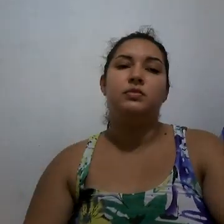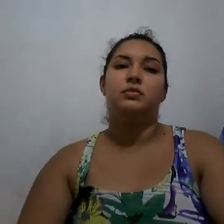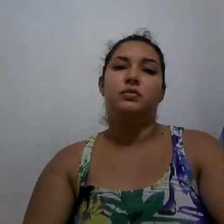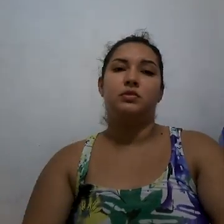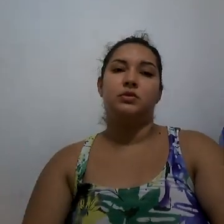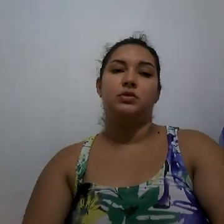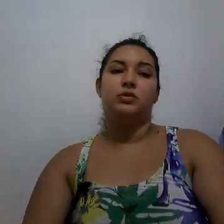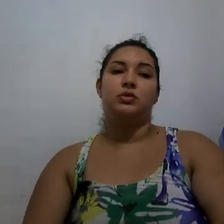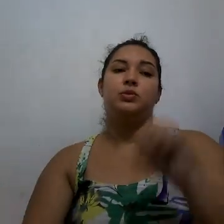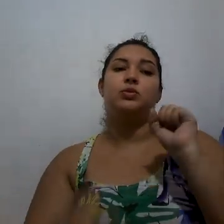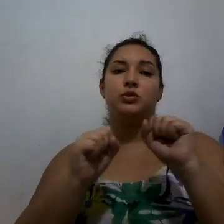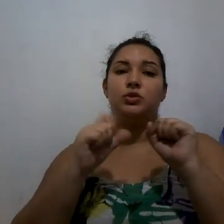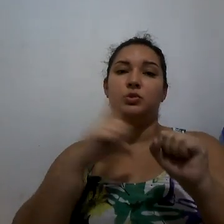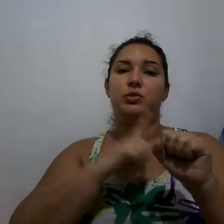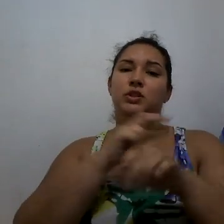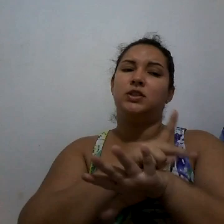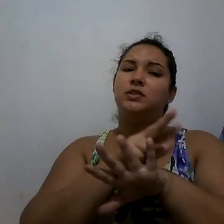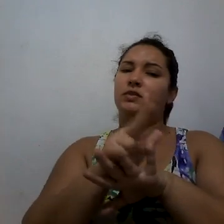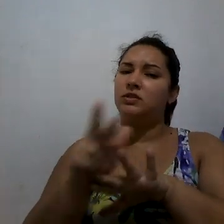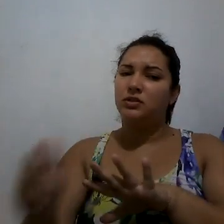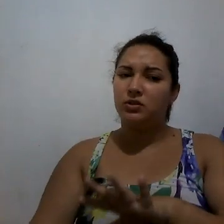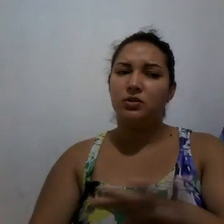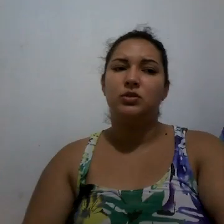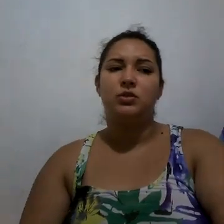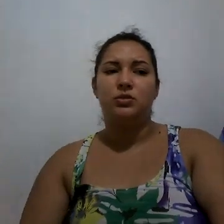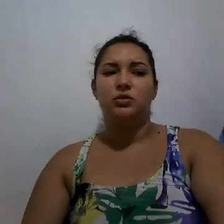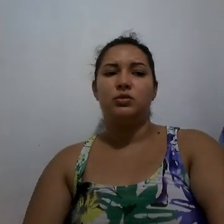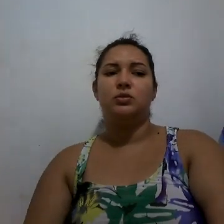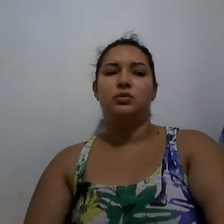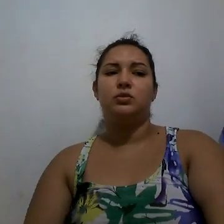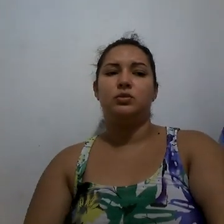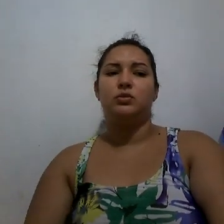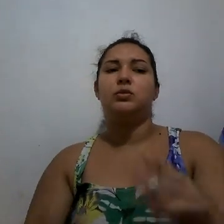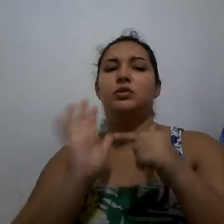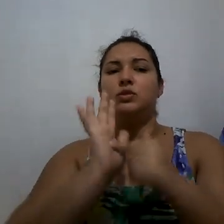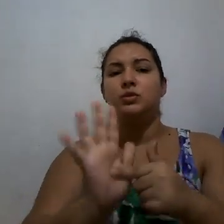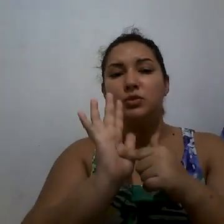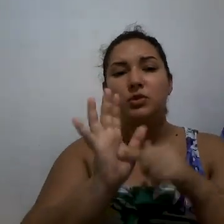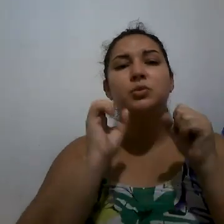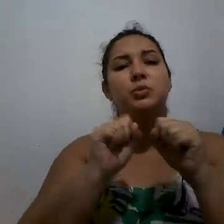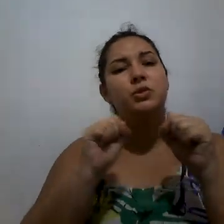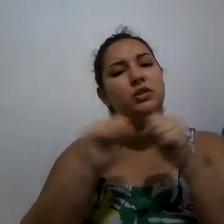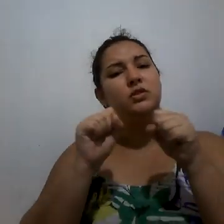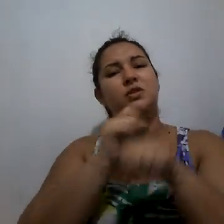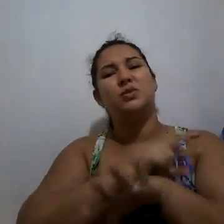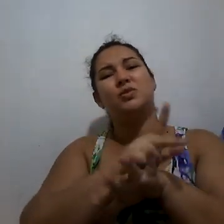várias escalas. Então, essa amostra, essa amostragem, ela pode ser feita com vários tamanhos de amostras diferentes. E é claro